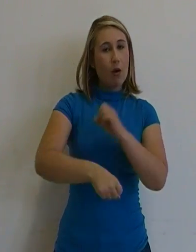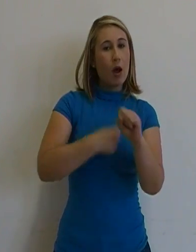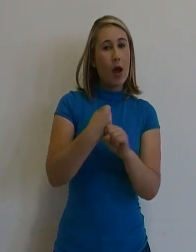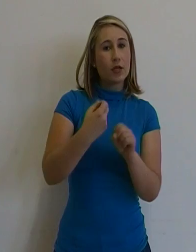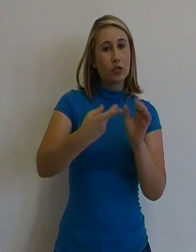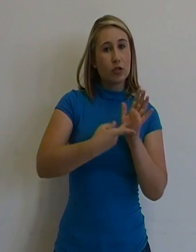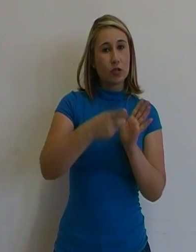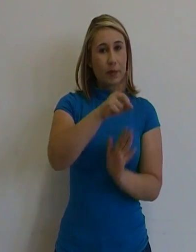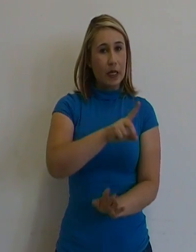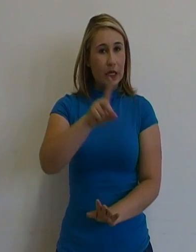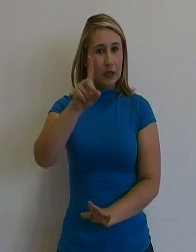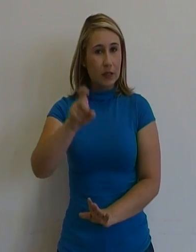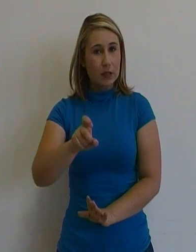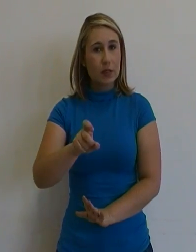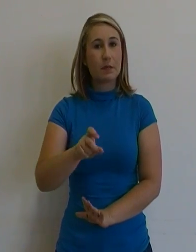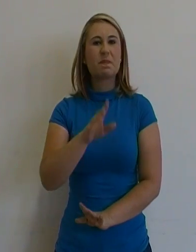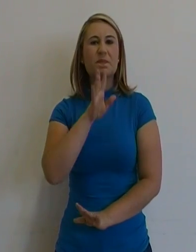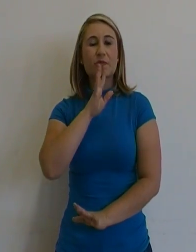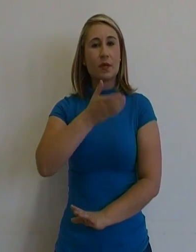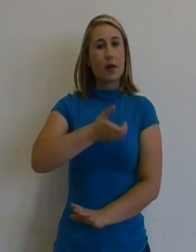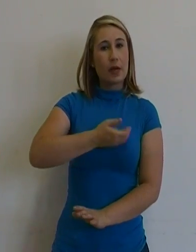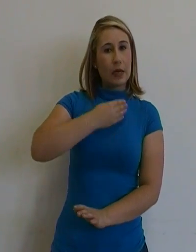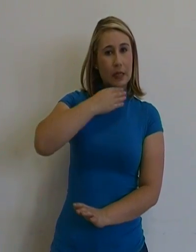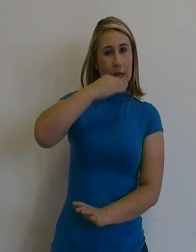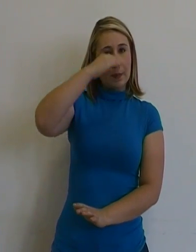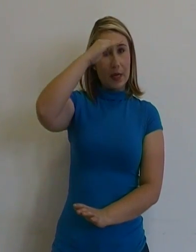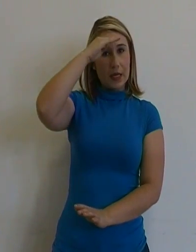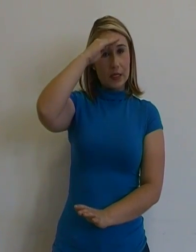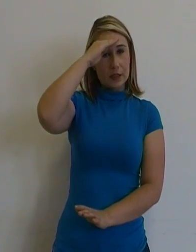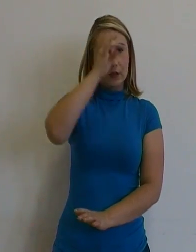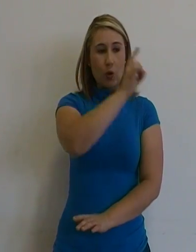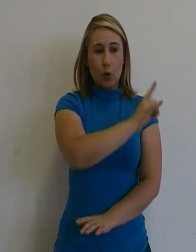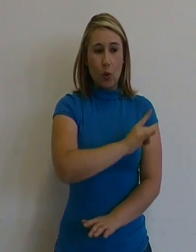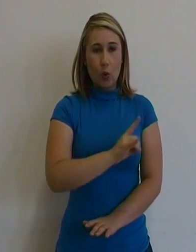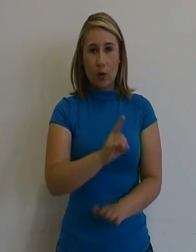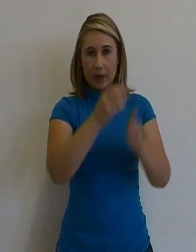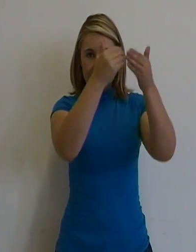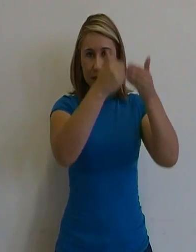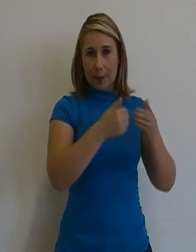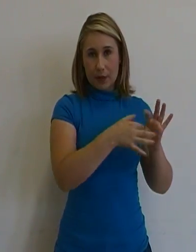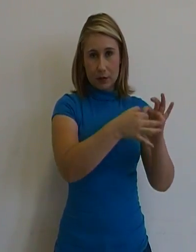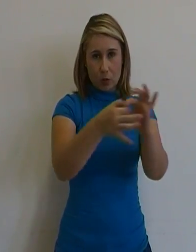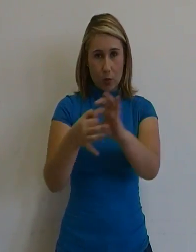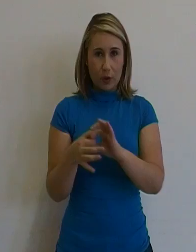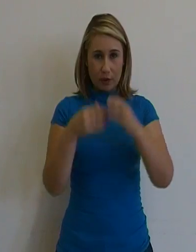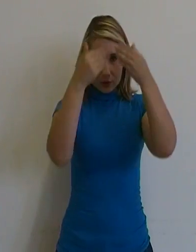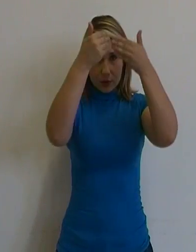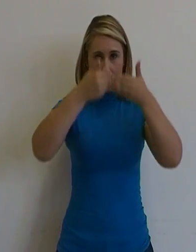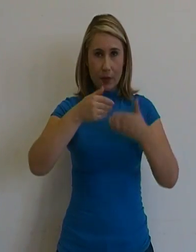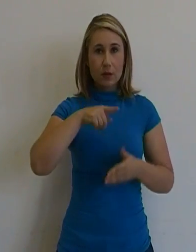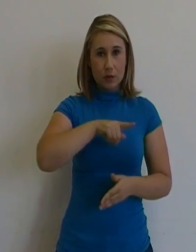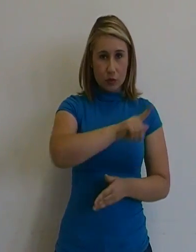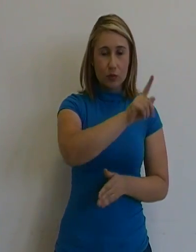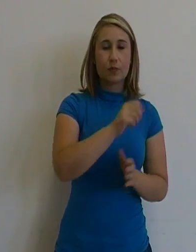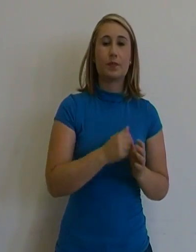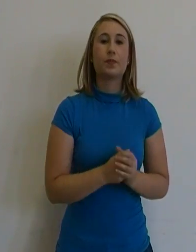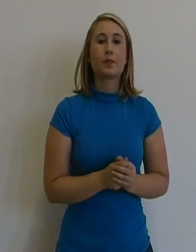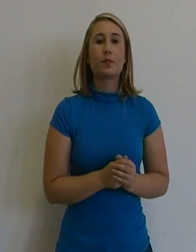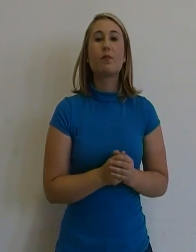2016, la Alcaldía de Medellín, a través de la Unidad de Discapacidad Ser Capaz de la Secretaría